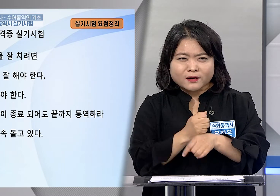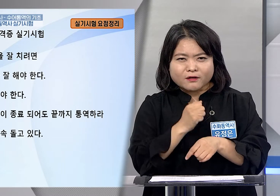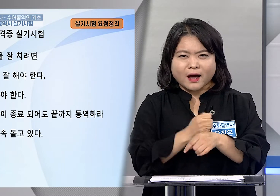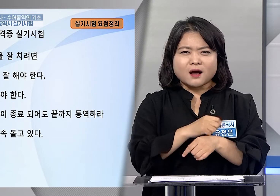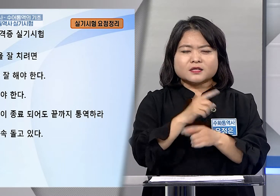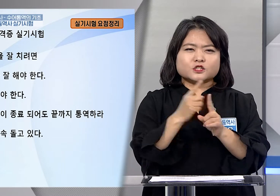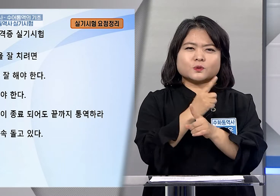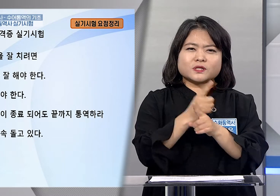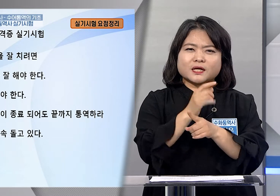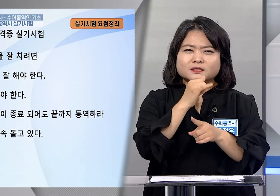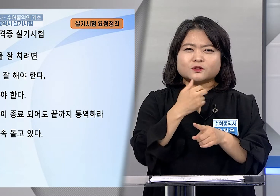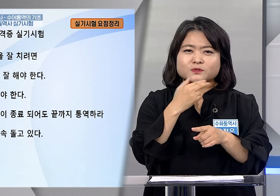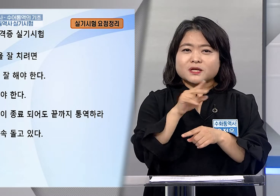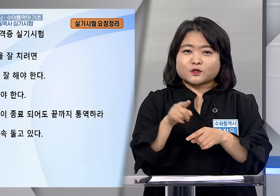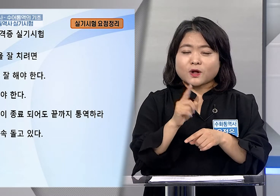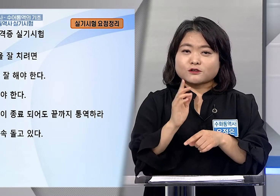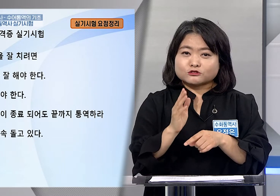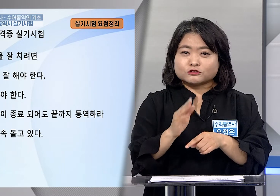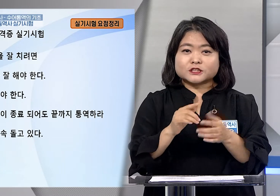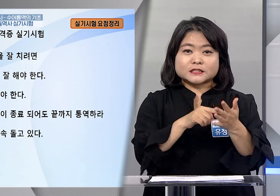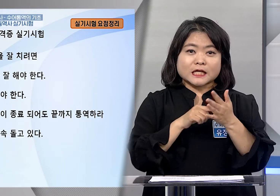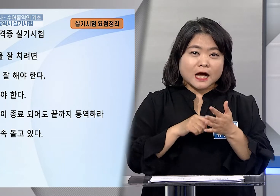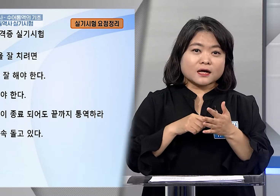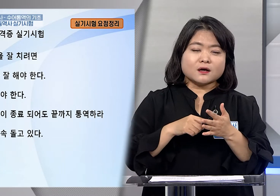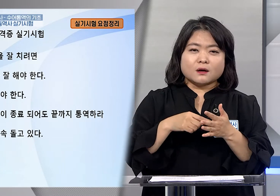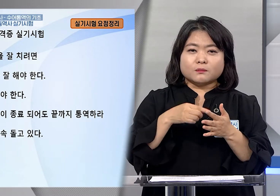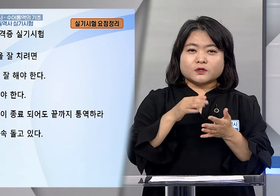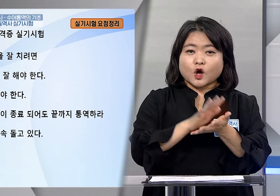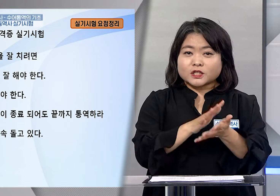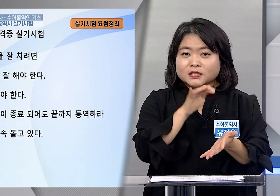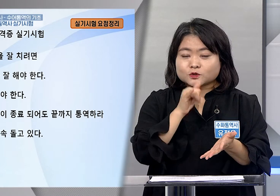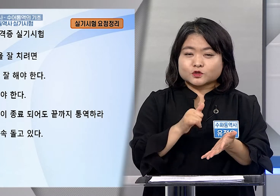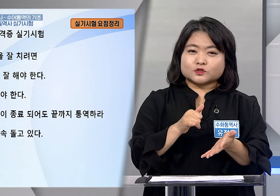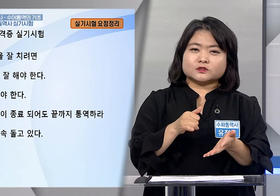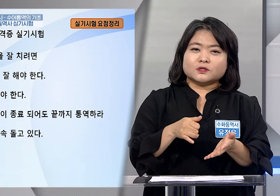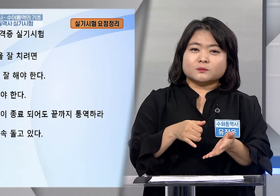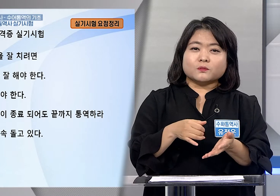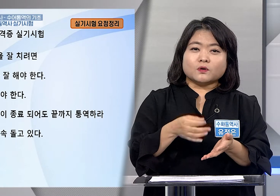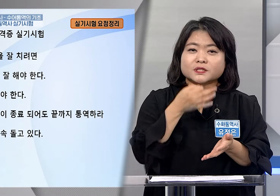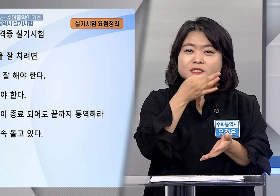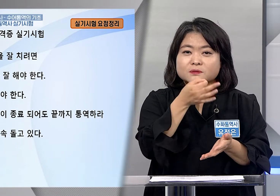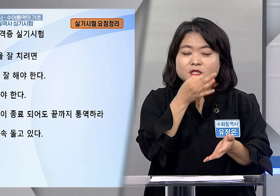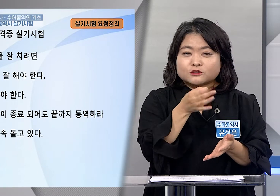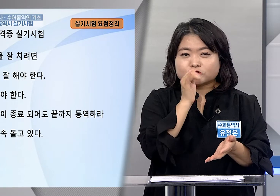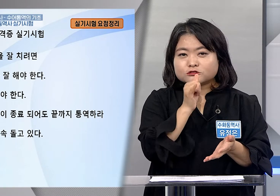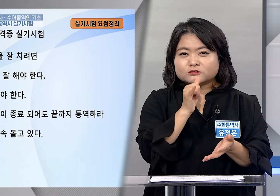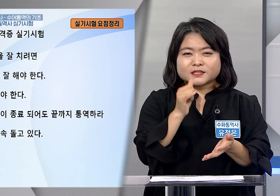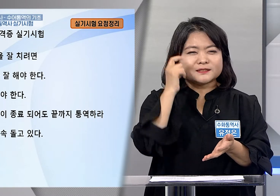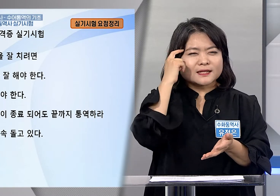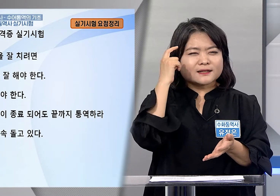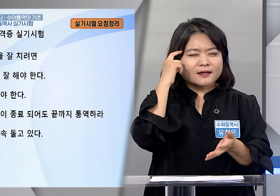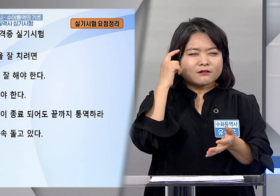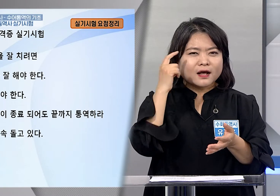거야. 치료제가 있는지 없는지 얘기도 할 거고 증상 뭐 열이 있고 뭐 기침이 있고 이런 얘기를 할 거라는